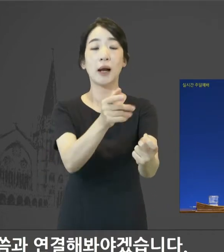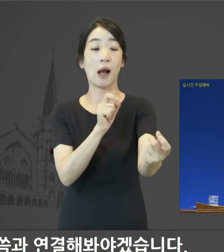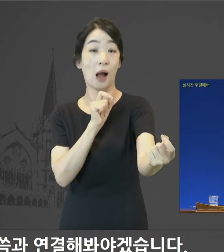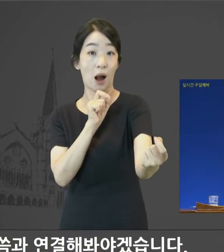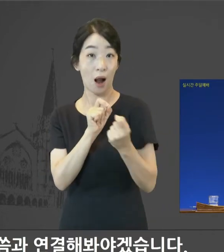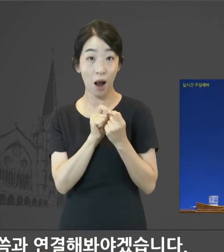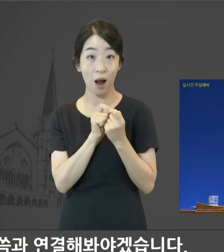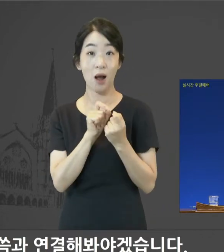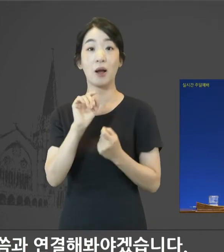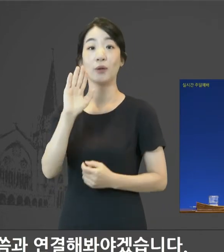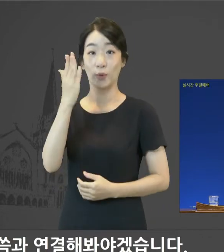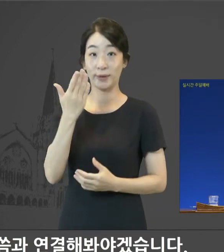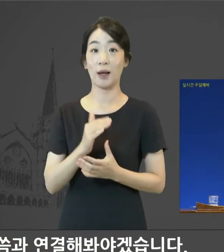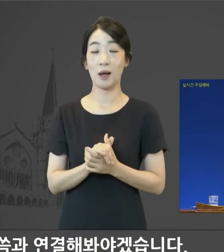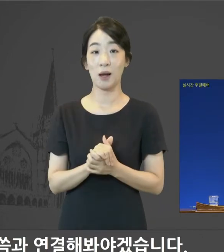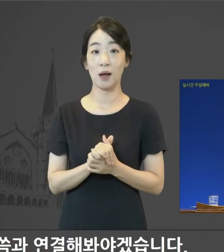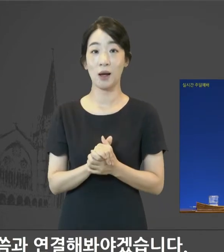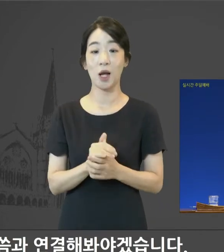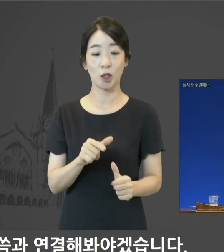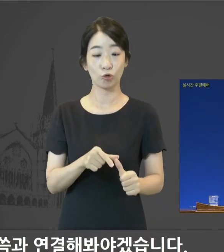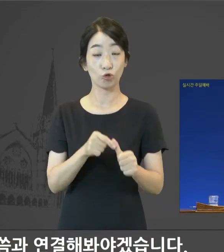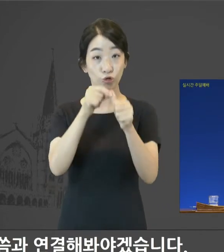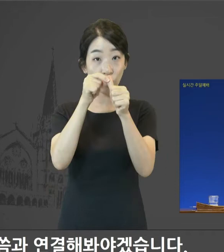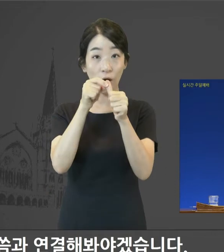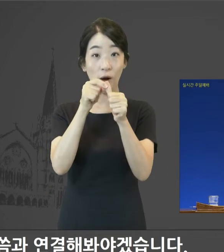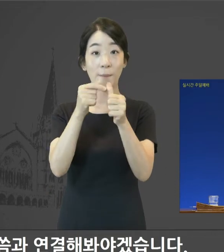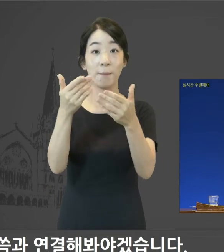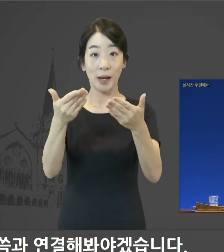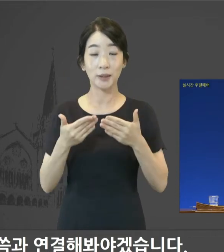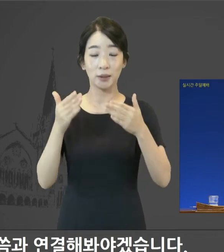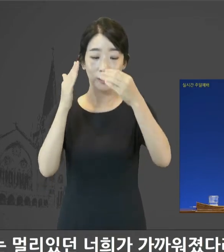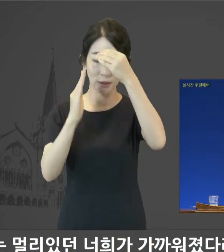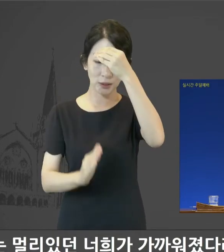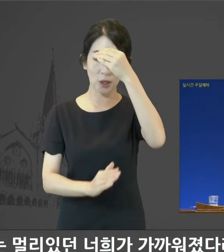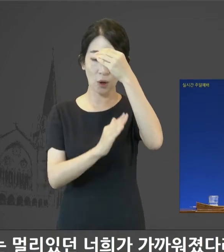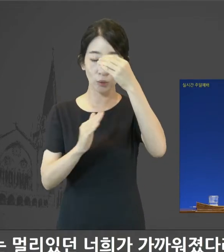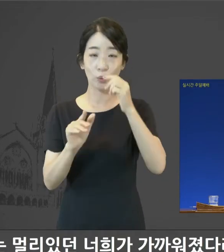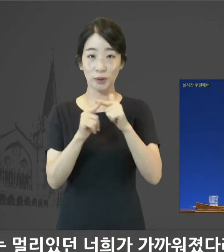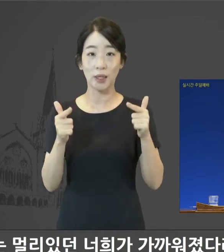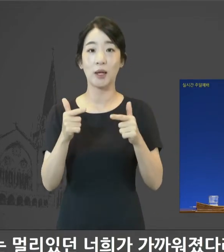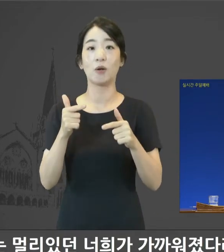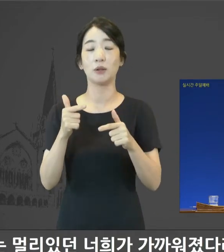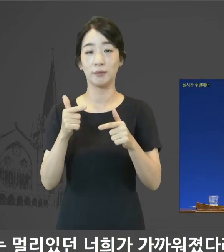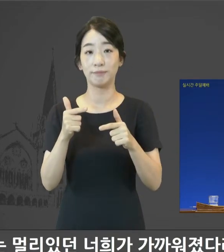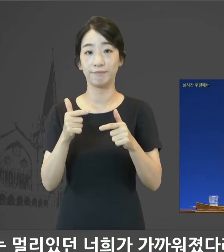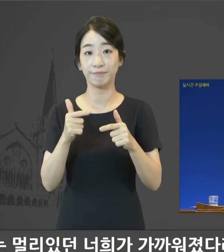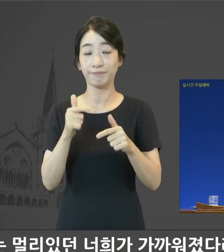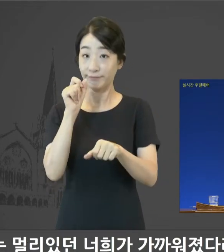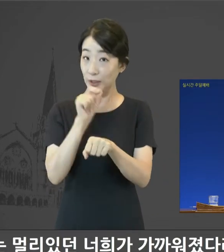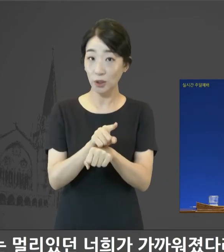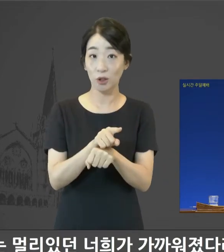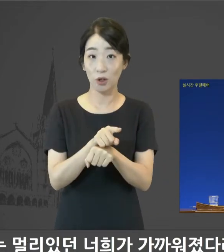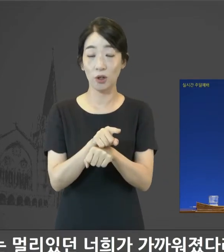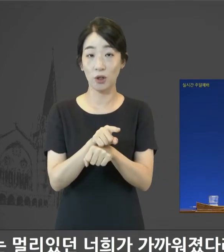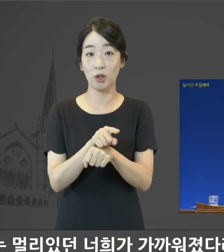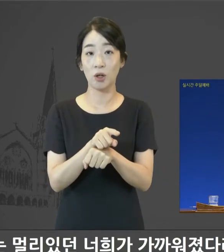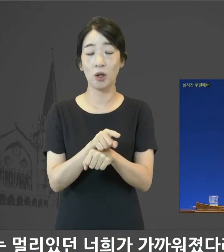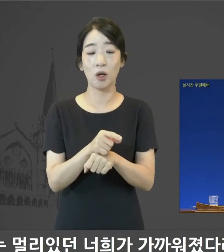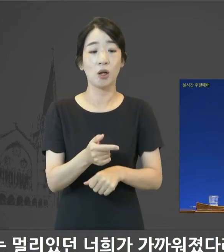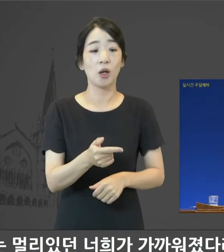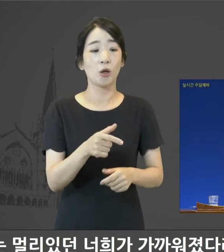얘기를 합니다. 이것이 구원받은 성도의 한 속성입니다. 구원받기 전에 멀리 있었을 뿐만 아니라